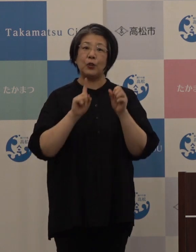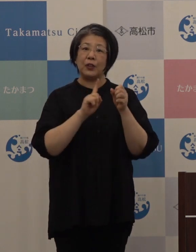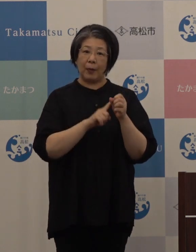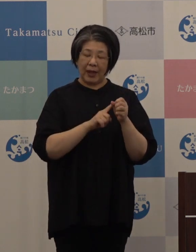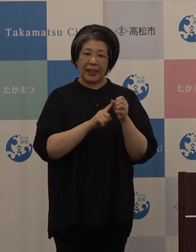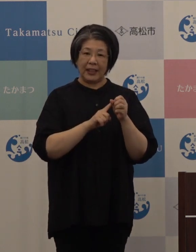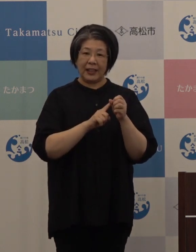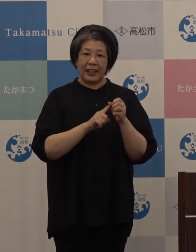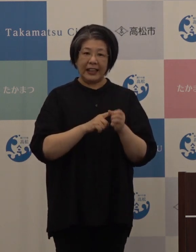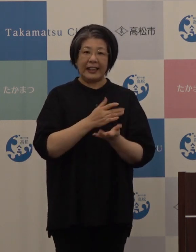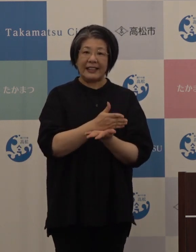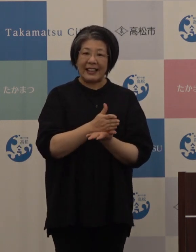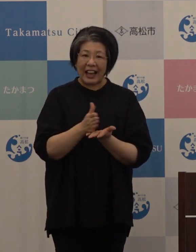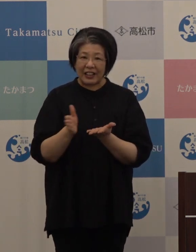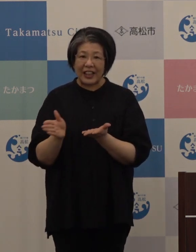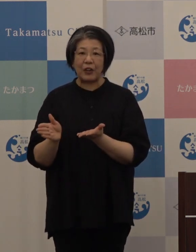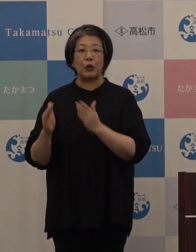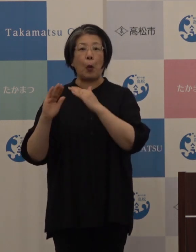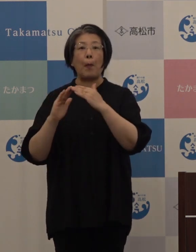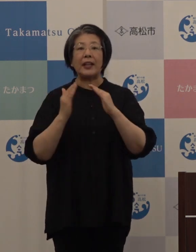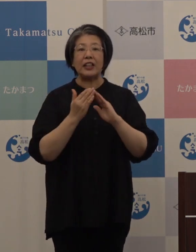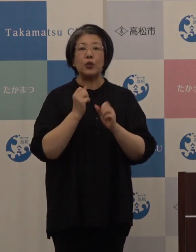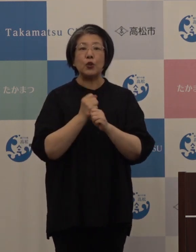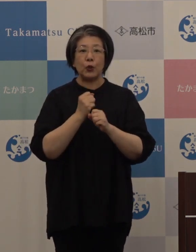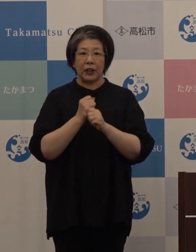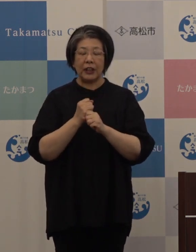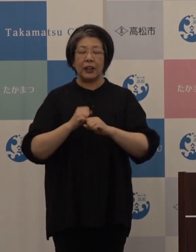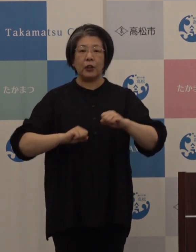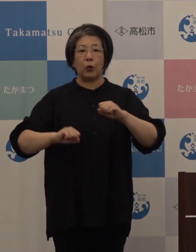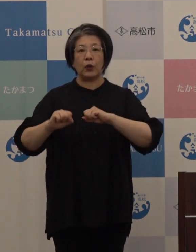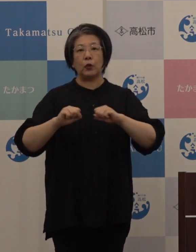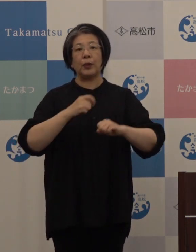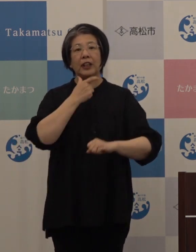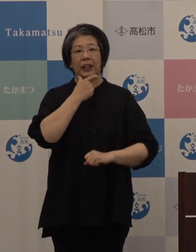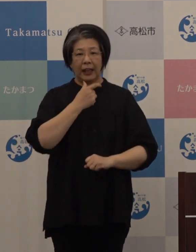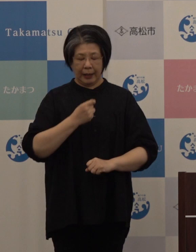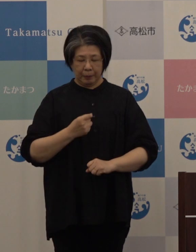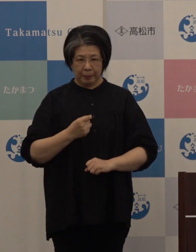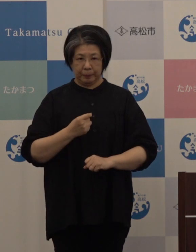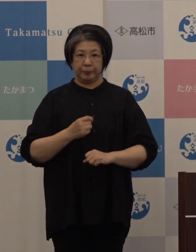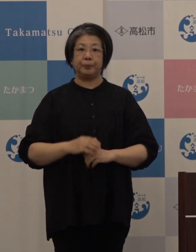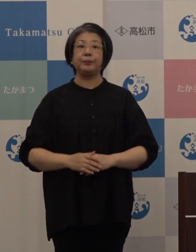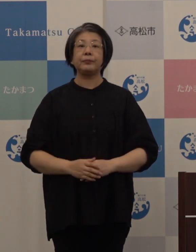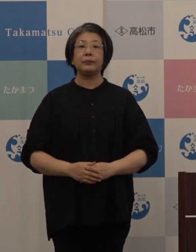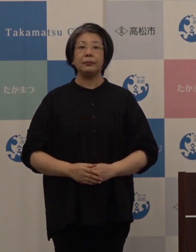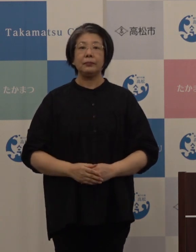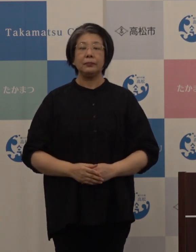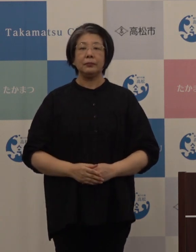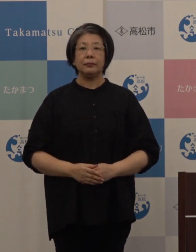さに多様性を尊重するまちづくりの推進に取り組んでまいりたいというふうに存じております。